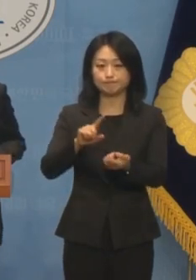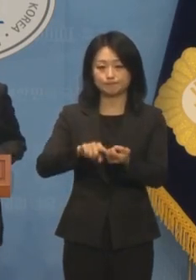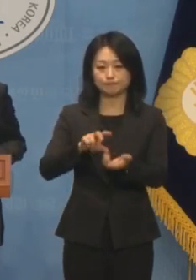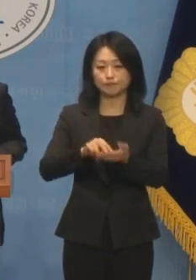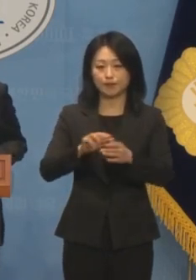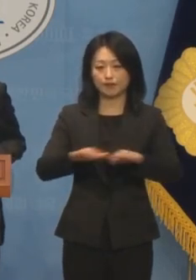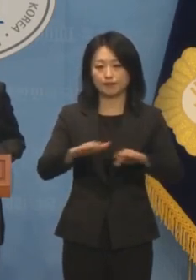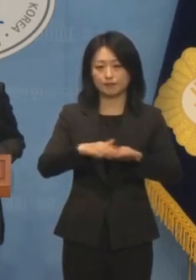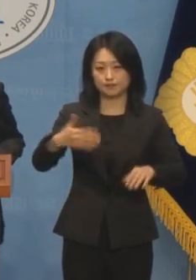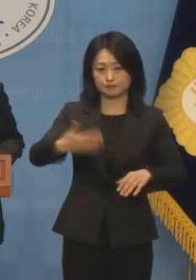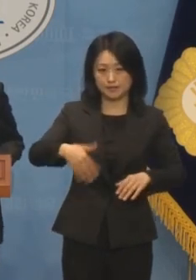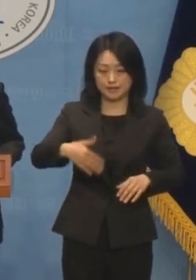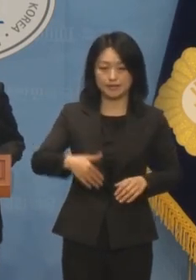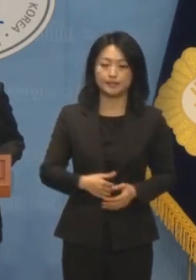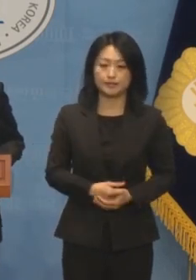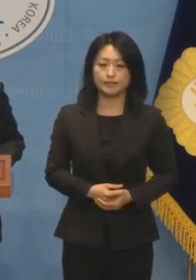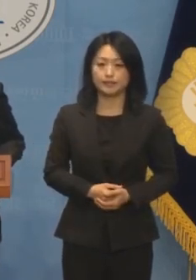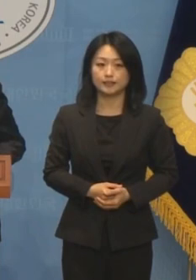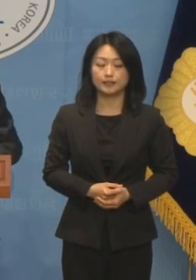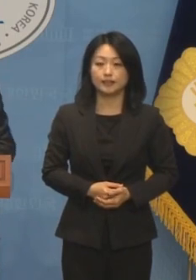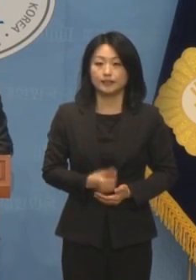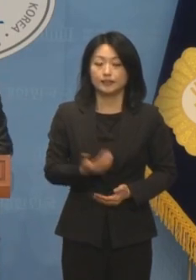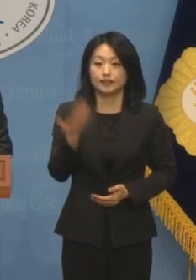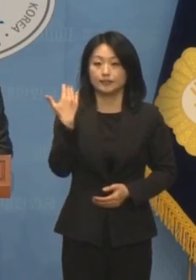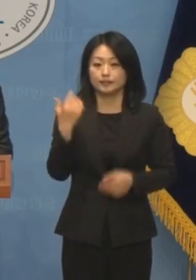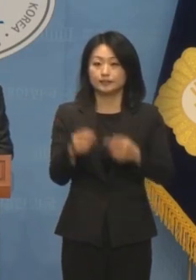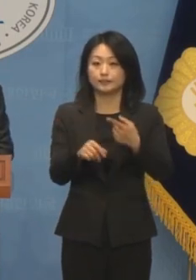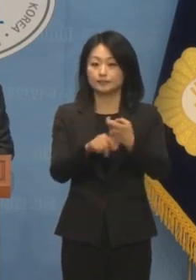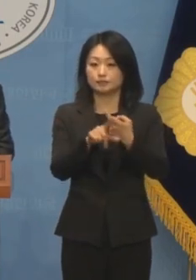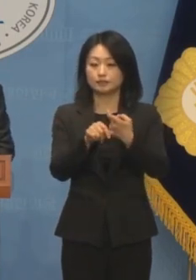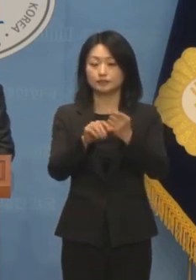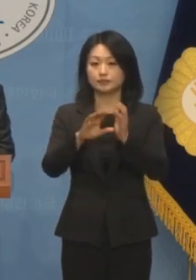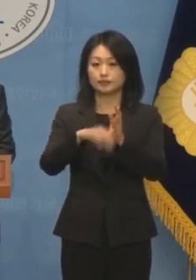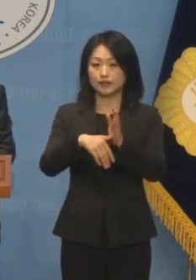찾지 못하고 있습니다. 지난 11월